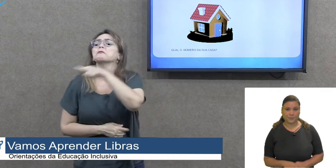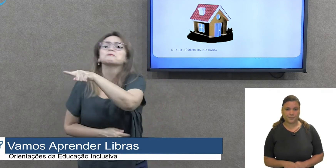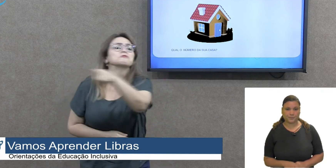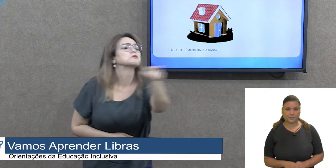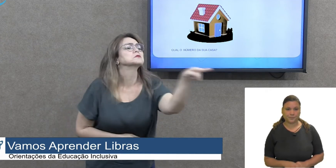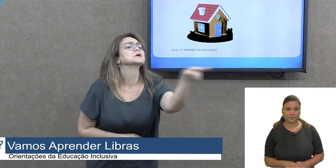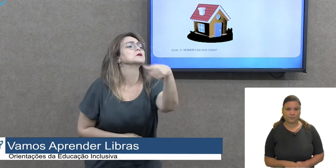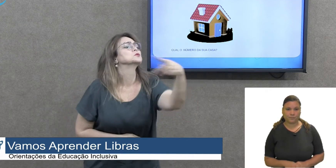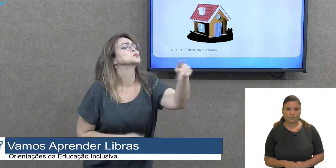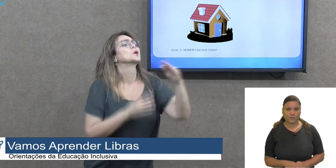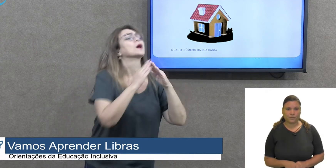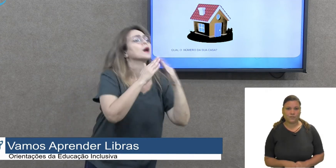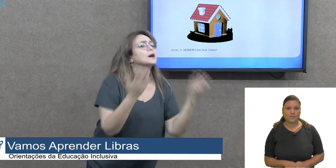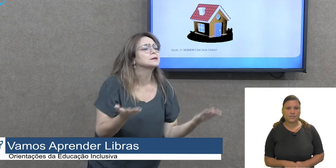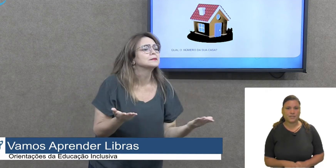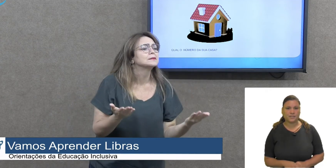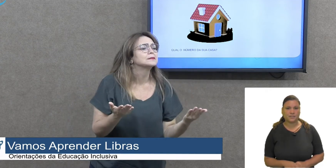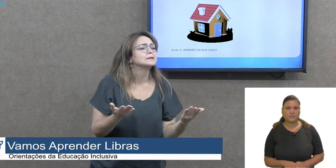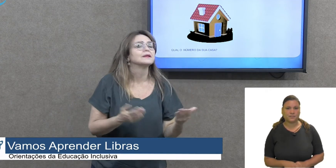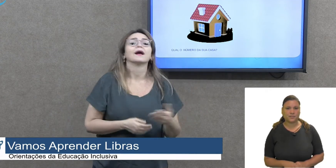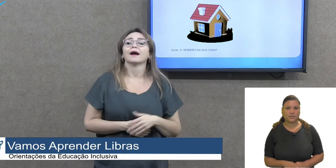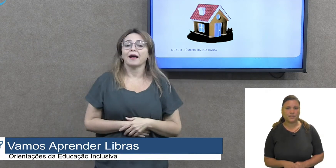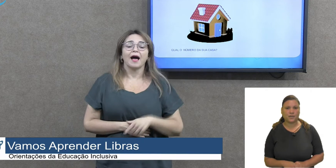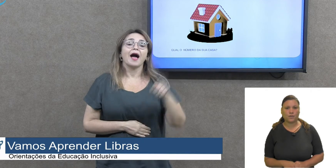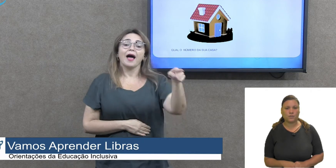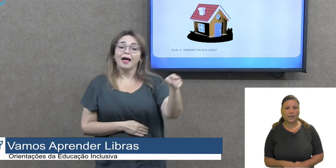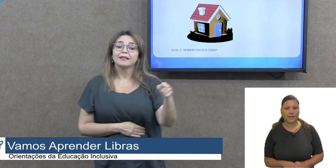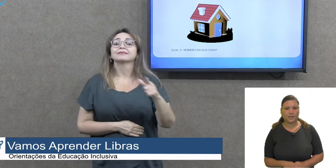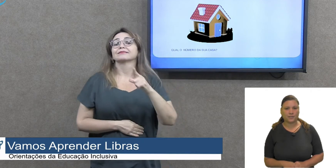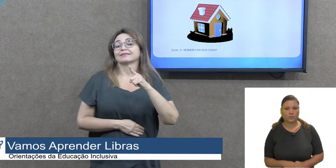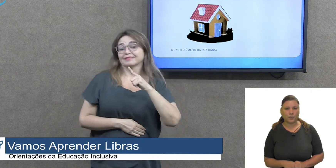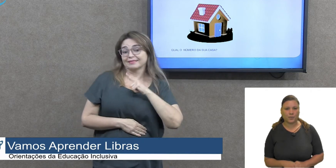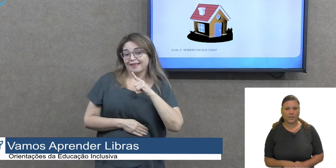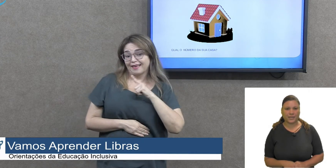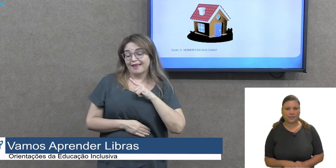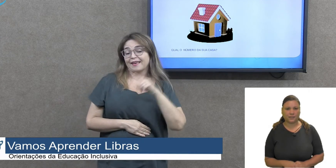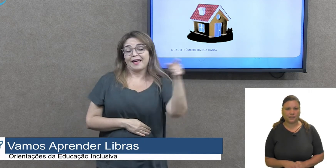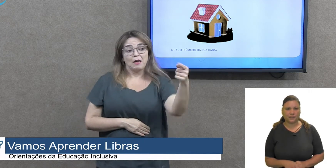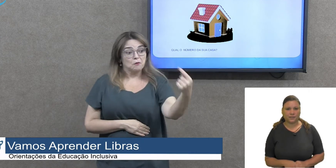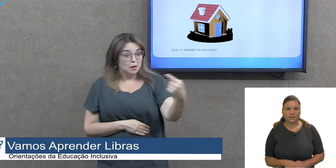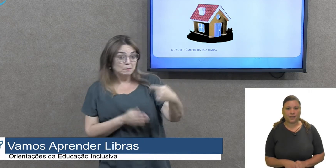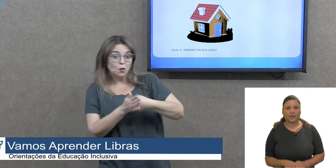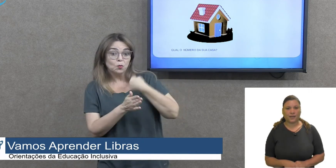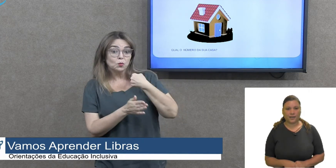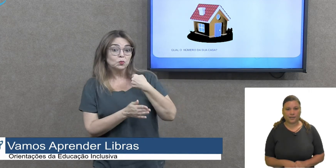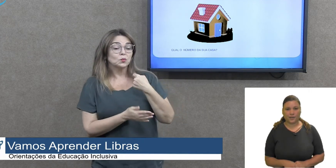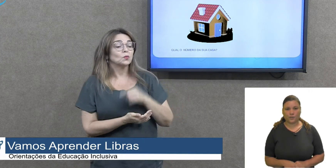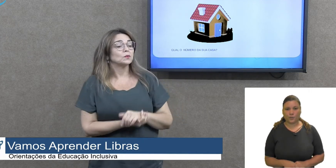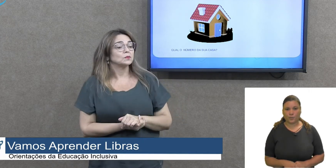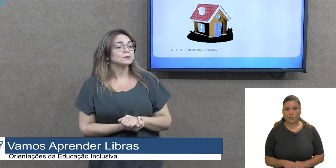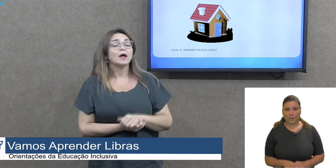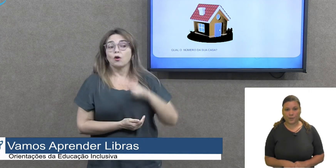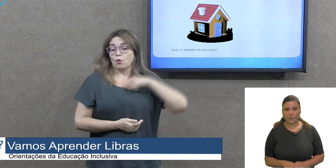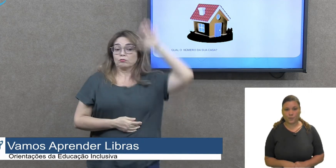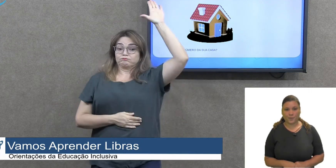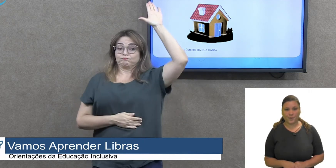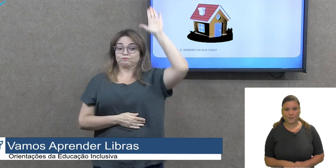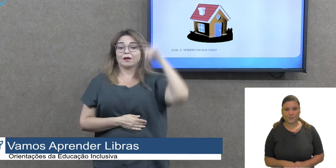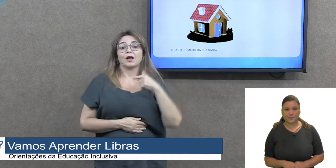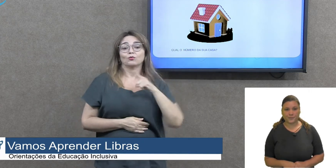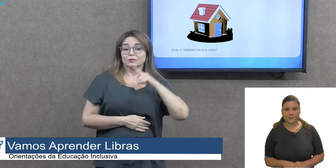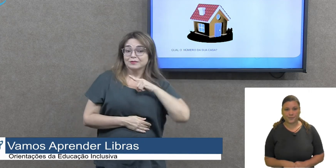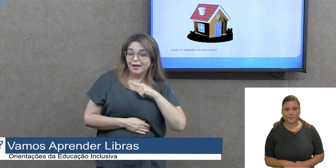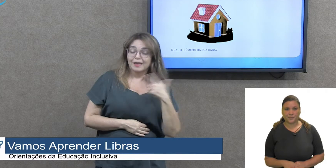Entendeu? E vocês? E você? Qual a sua casa? O número dela? Ah, tem um número? Me pergunta o